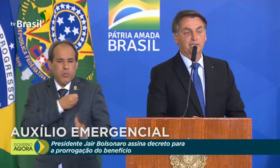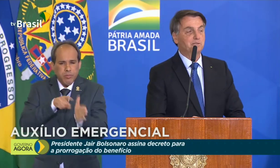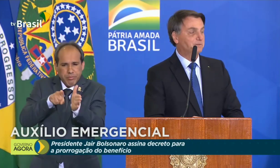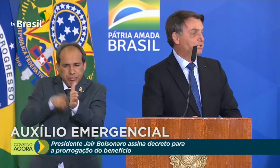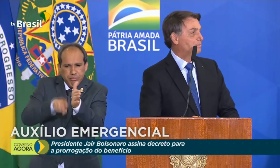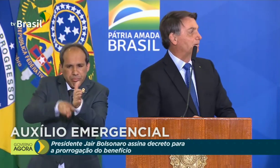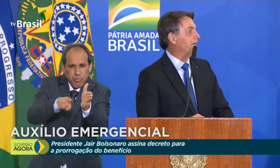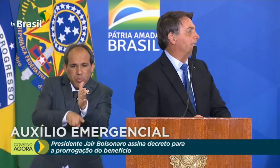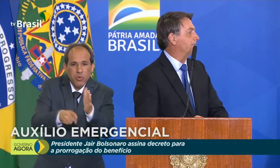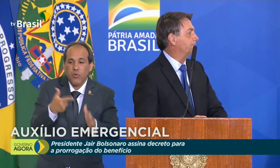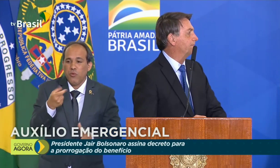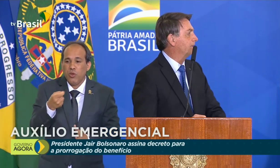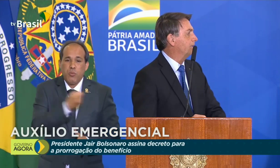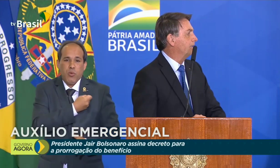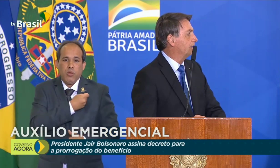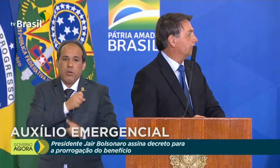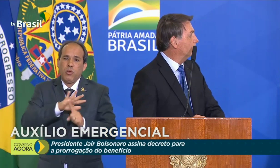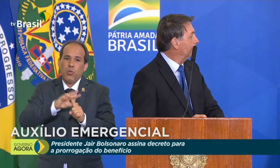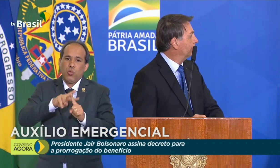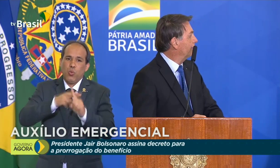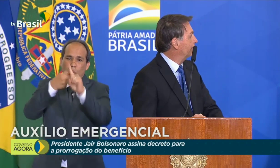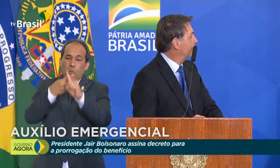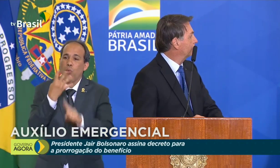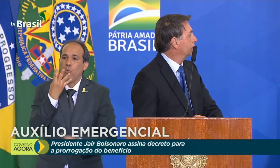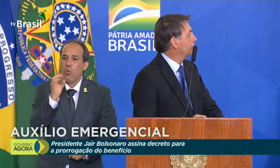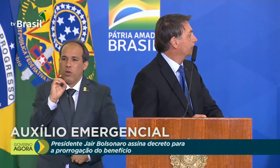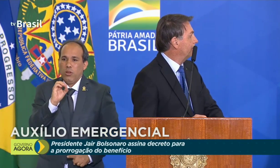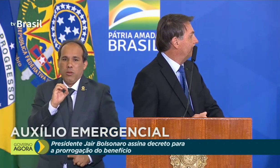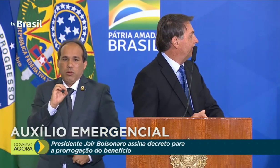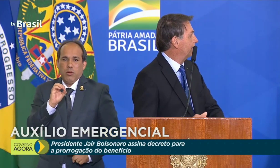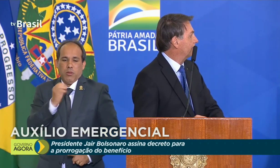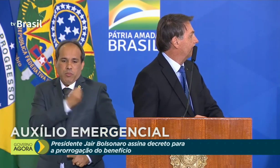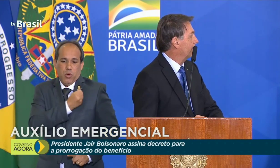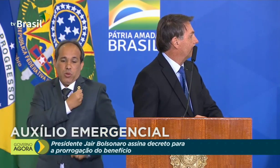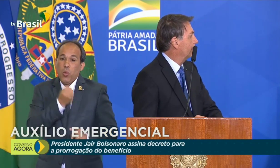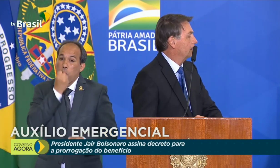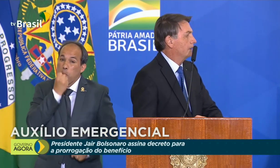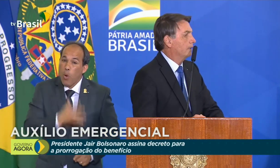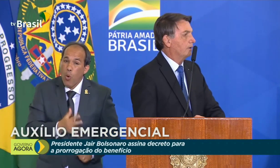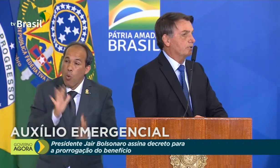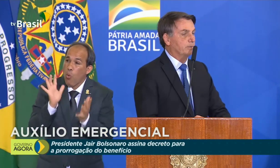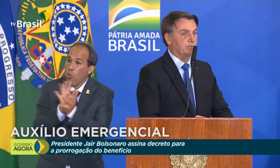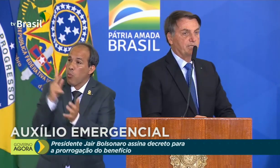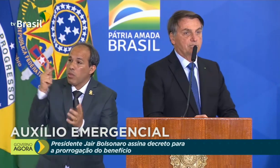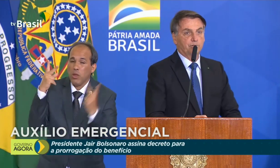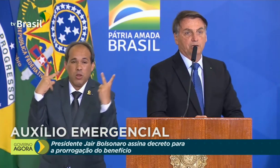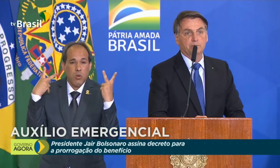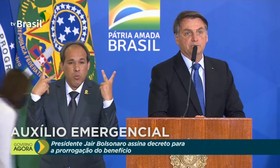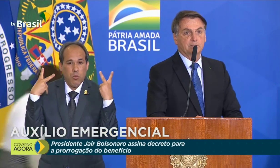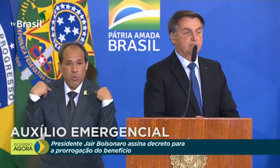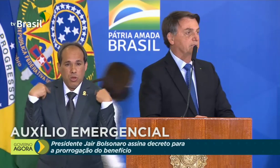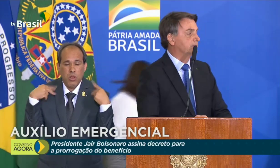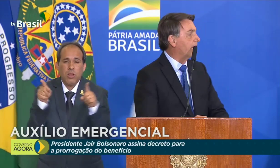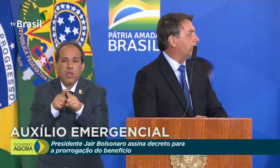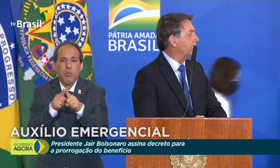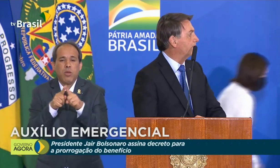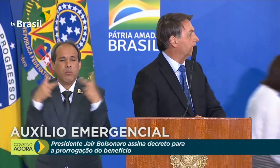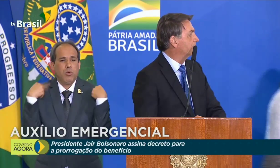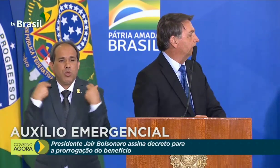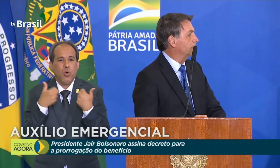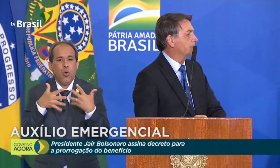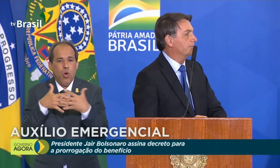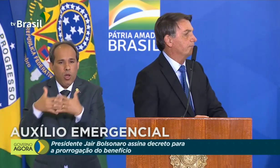a carteira de 20 para 40. Isso é muito bem-vindo junto aos caminhoneiros, aos motoristas de ônibus, de